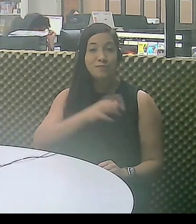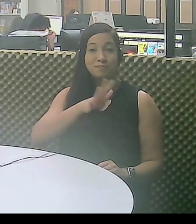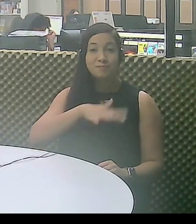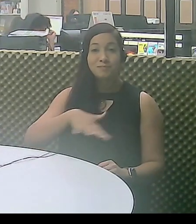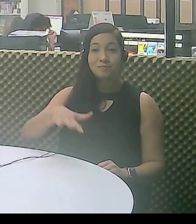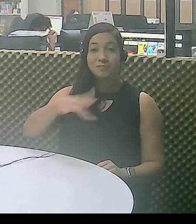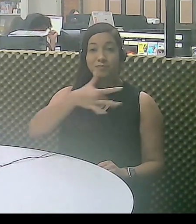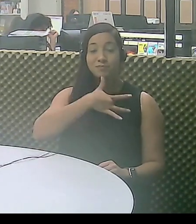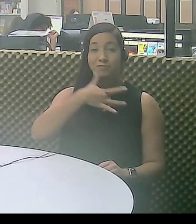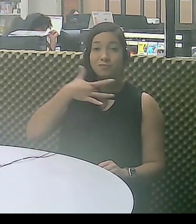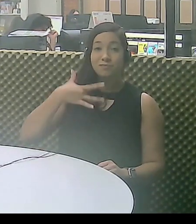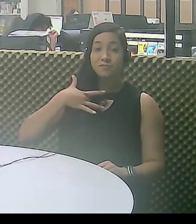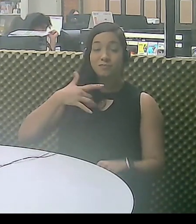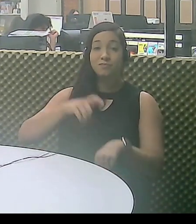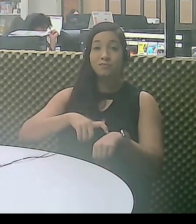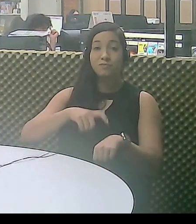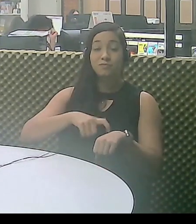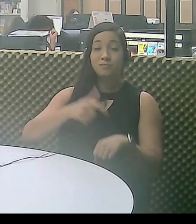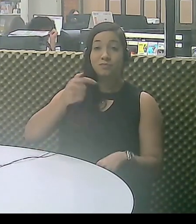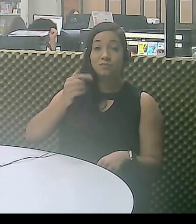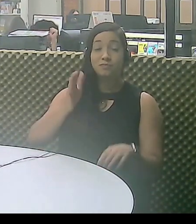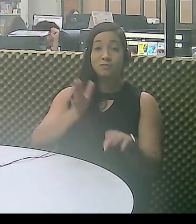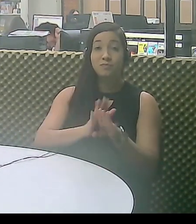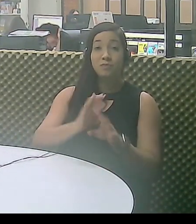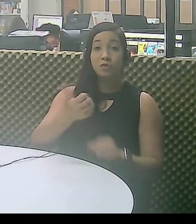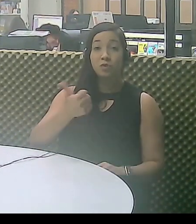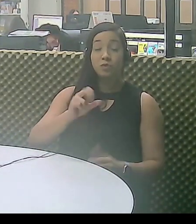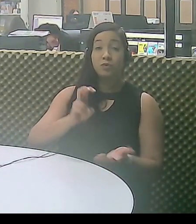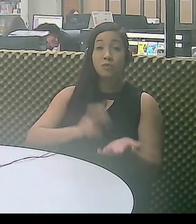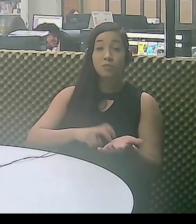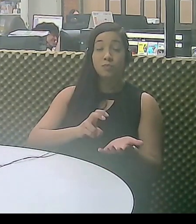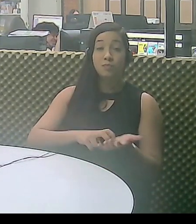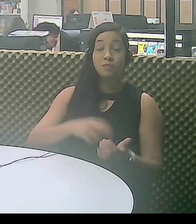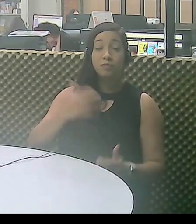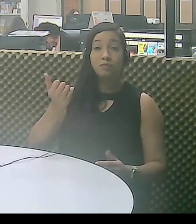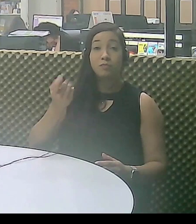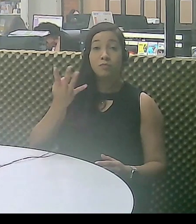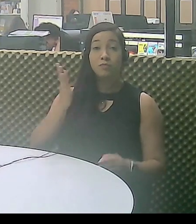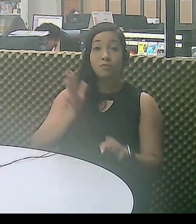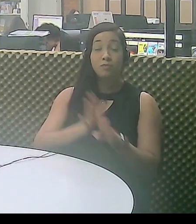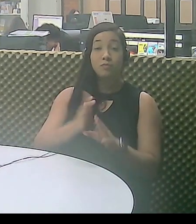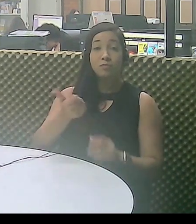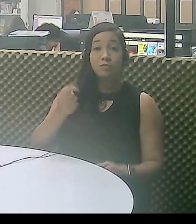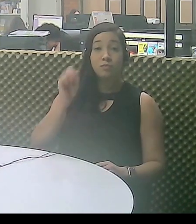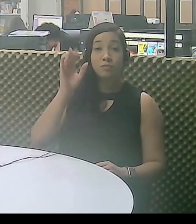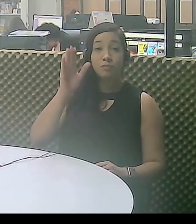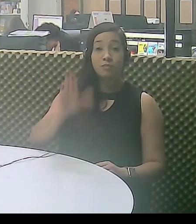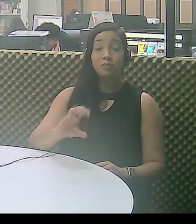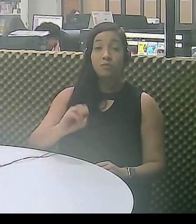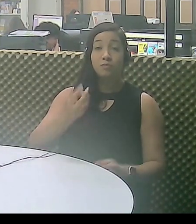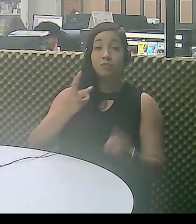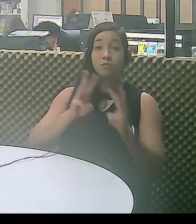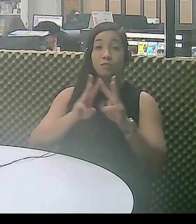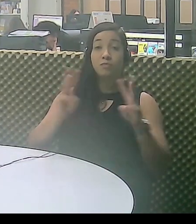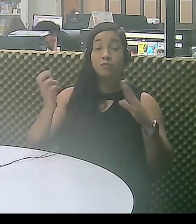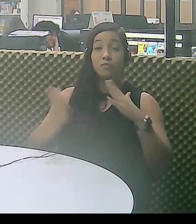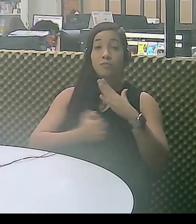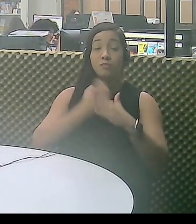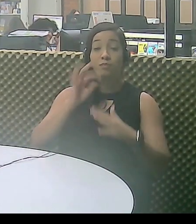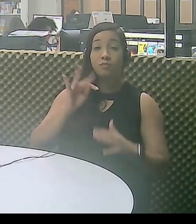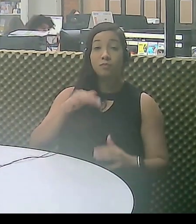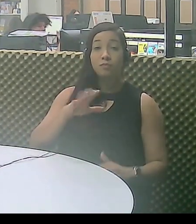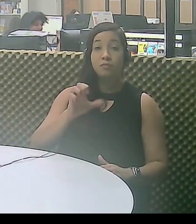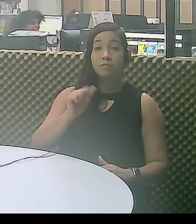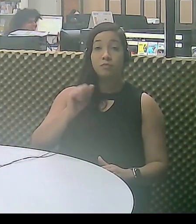Espaço Saúde, das 7 às 11 da manhã e das 2 às 6 da tarde, ou pelo site da empresa Time